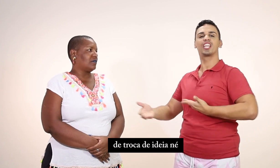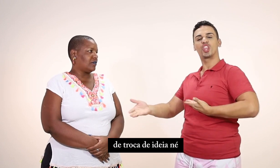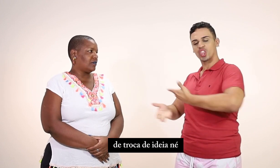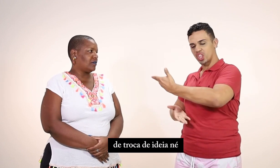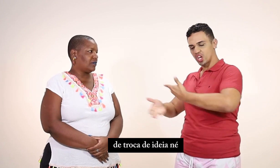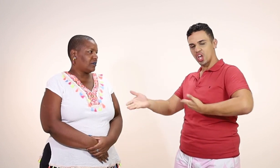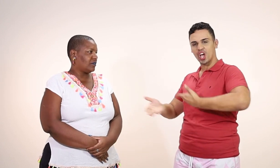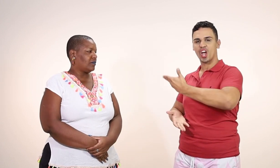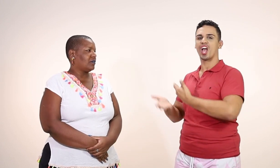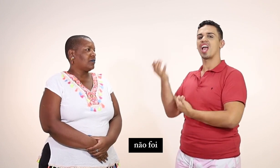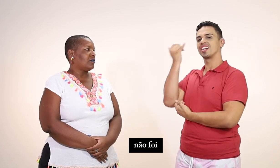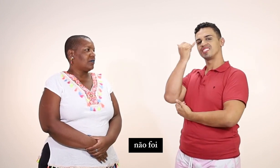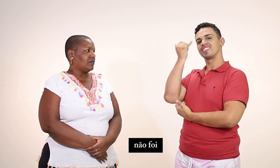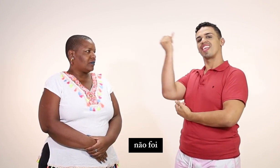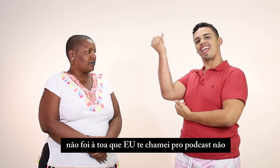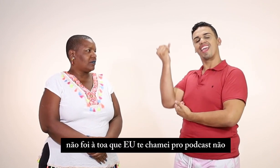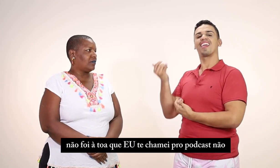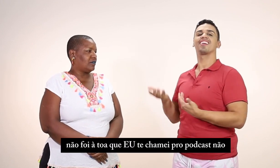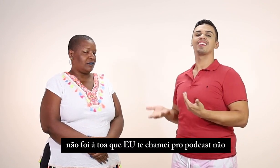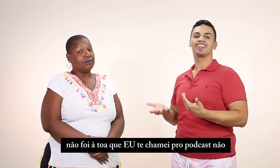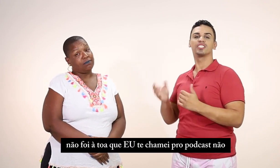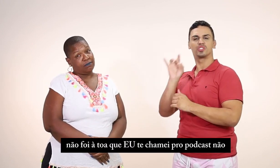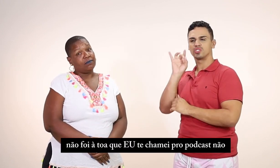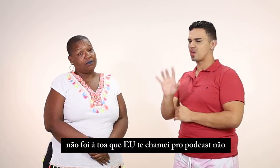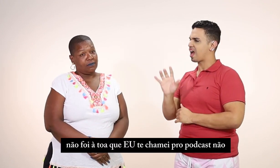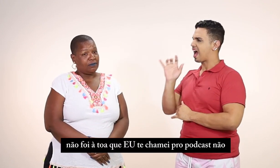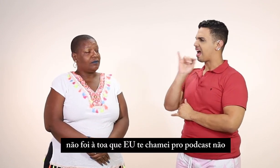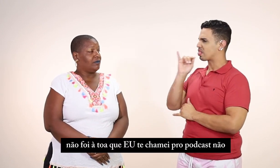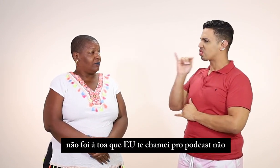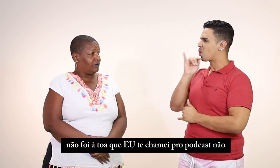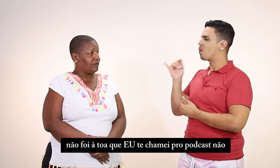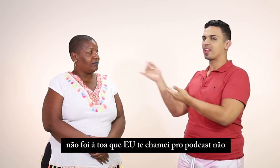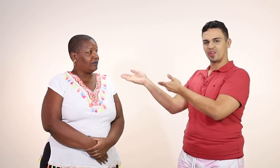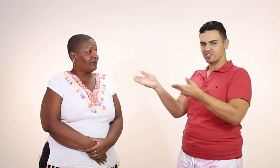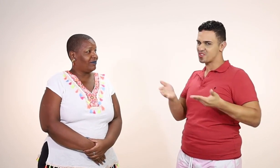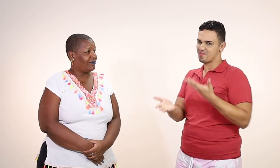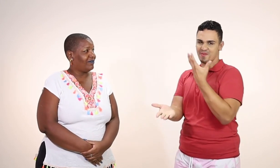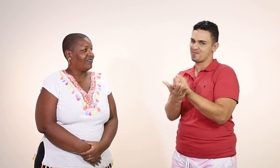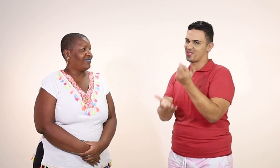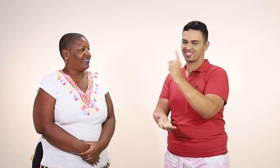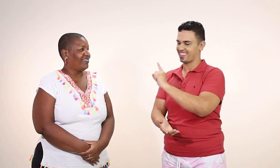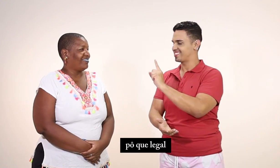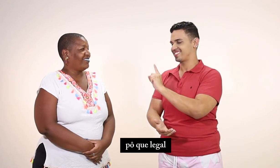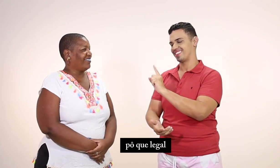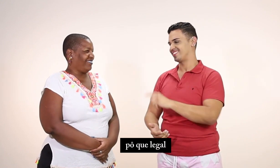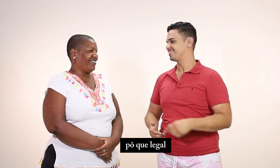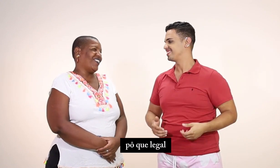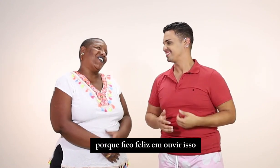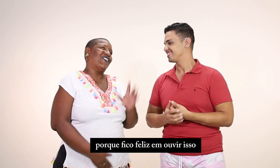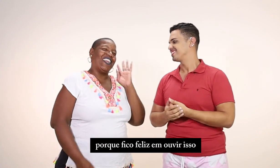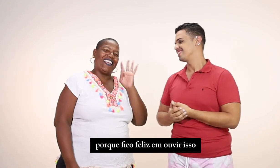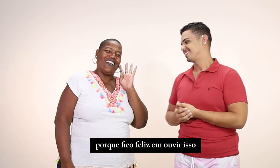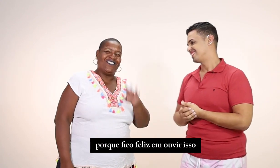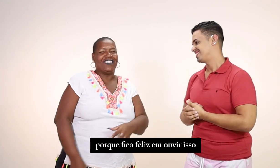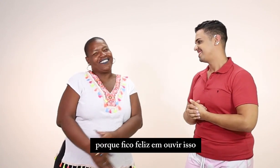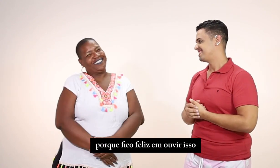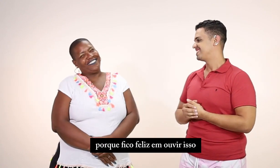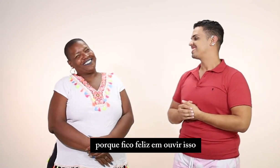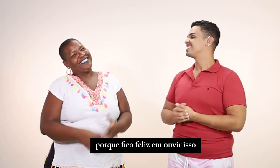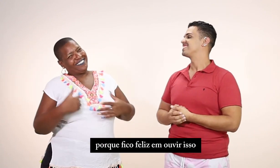ideia, né? Não foi à Sim, toa que eu te chamei pro podcast, não. pô, que legal. Porque Fico feliz de ouvir